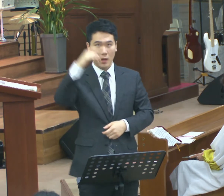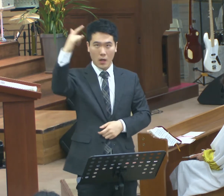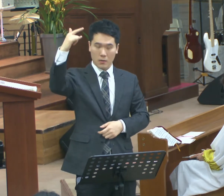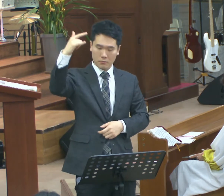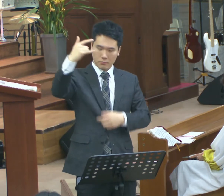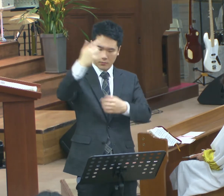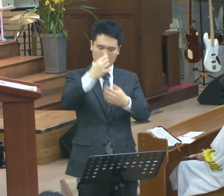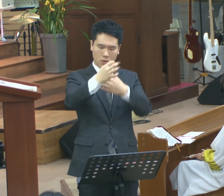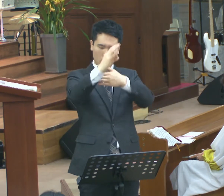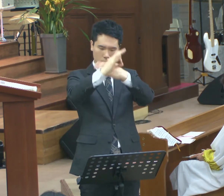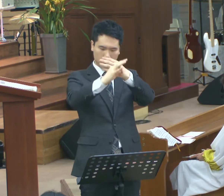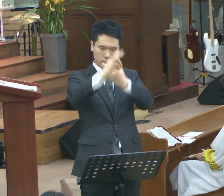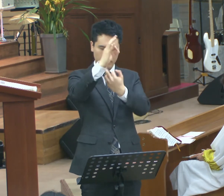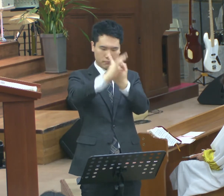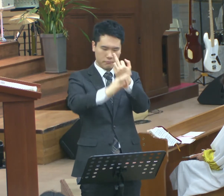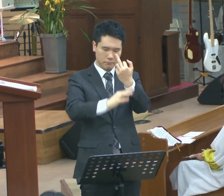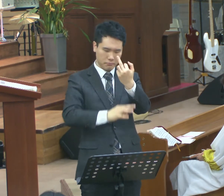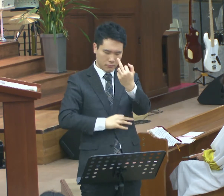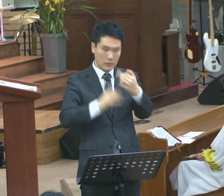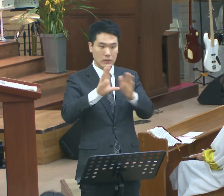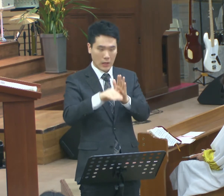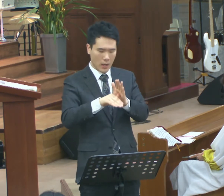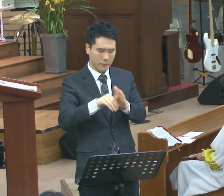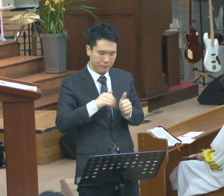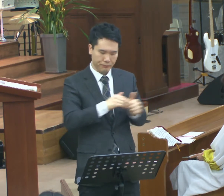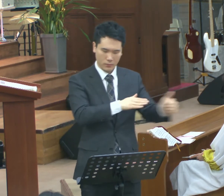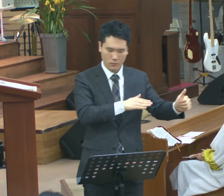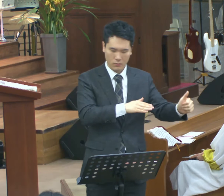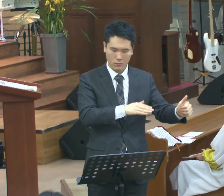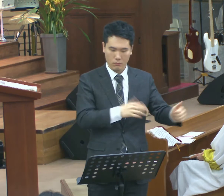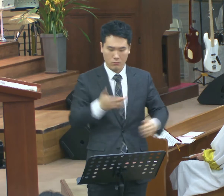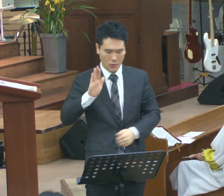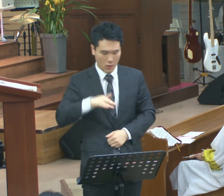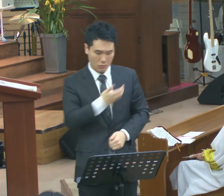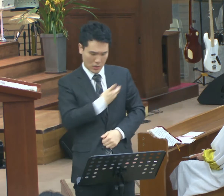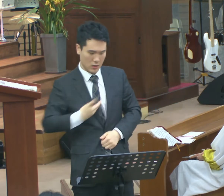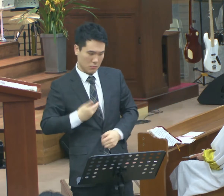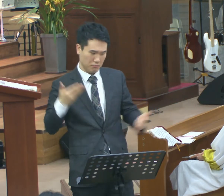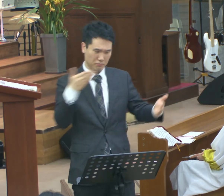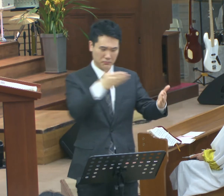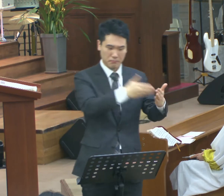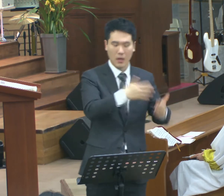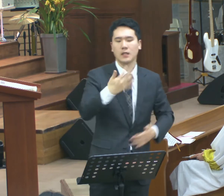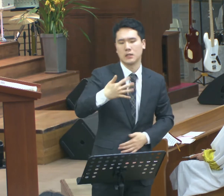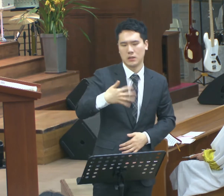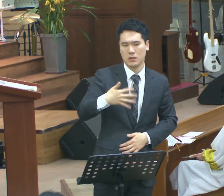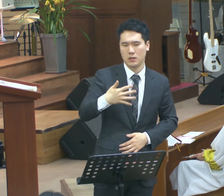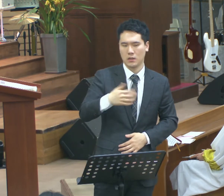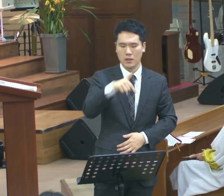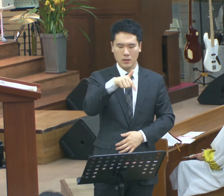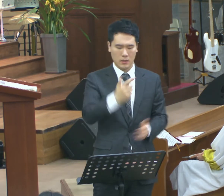그런데 이 도착을 해야 되는데 아직도 도착을 못했다 그런 말이에요. 갈릴리 호수 사진을